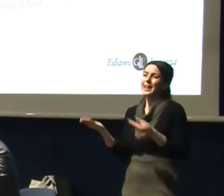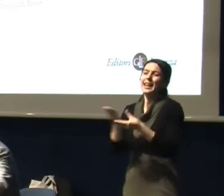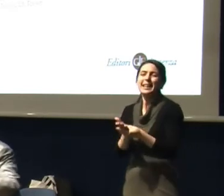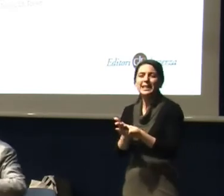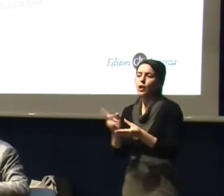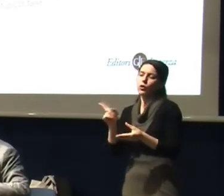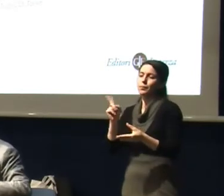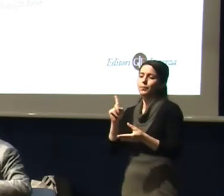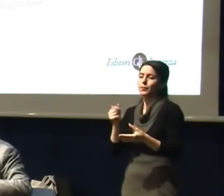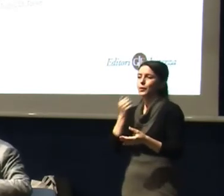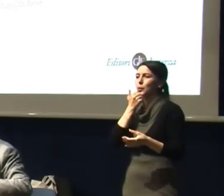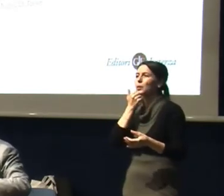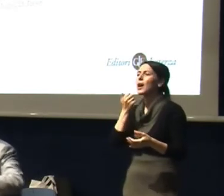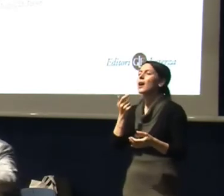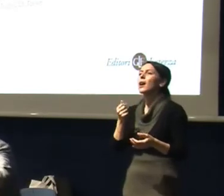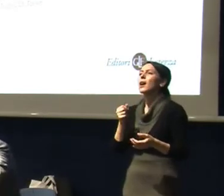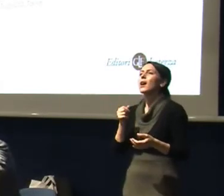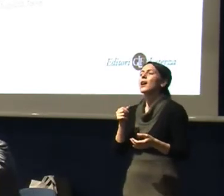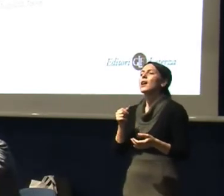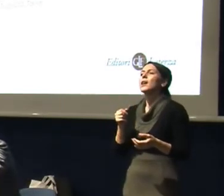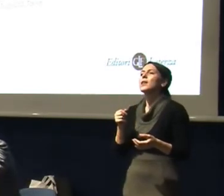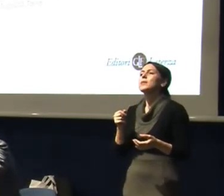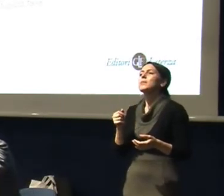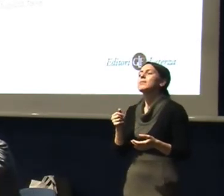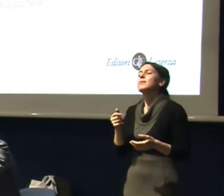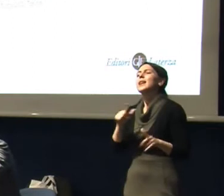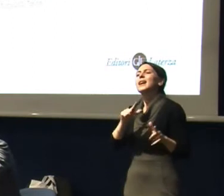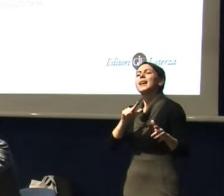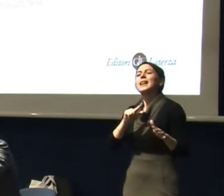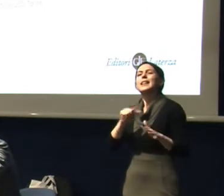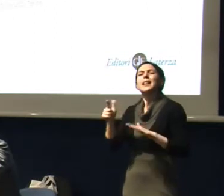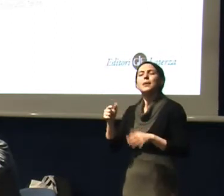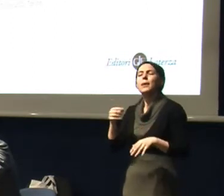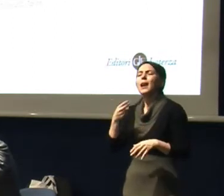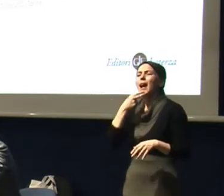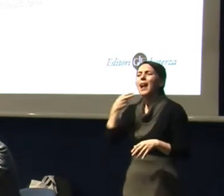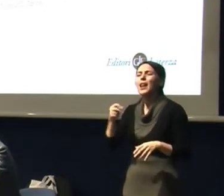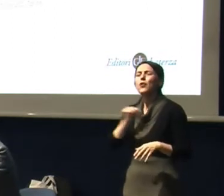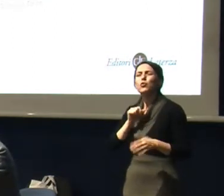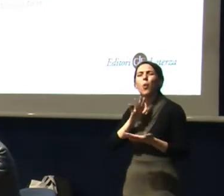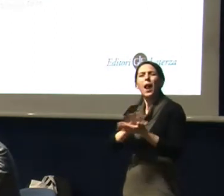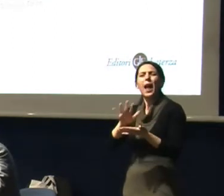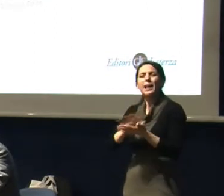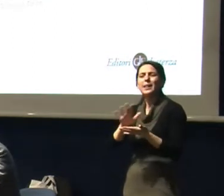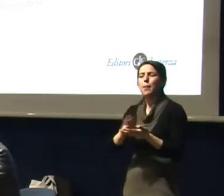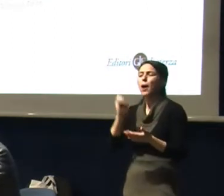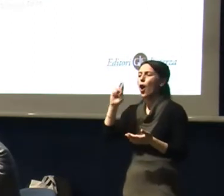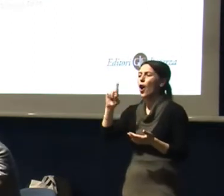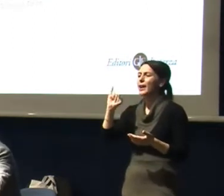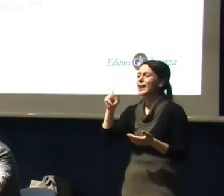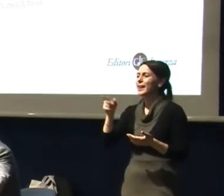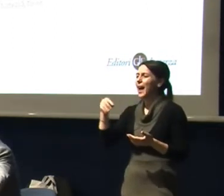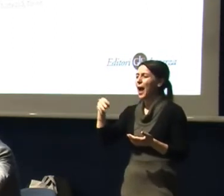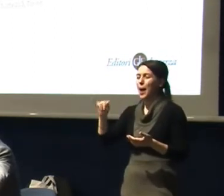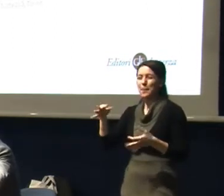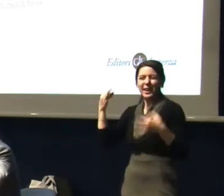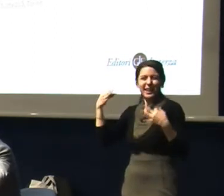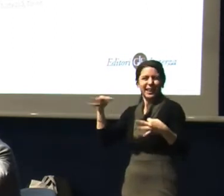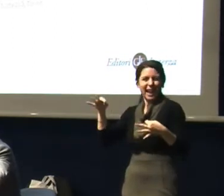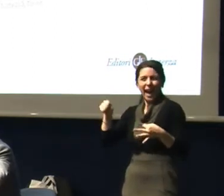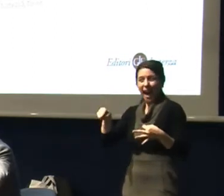foglio che settimanale che è stato creato alla stampa che si chiama origami che è tutto di carta e